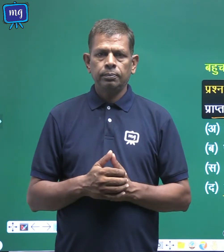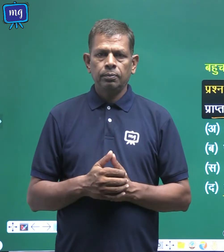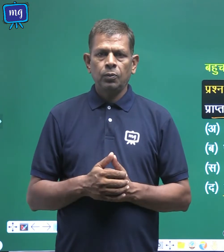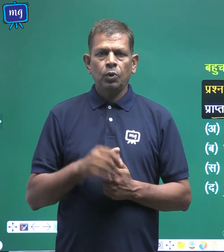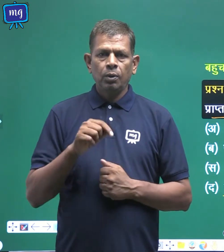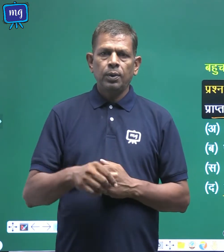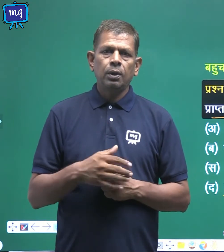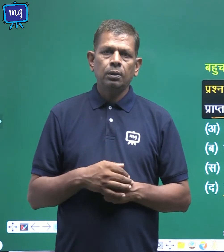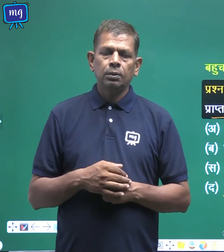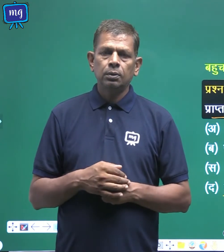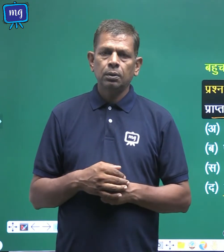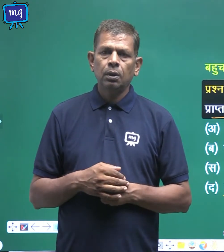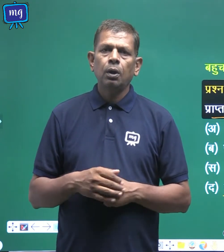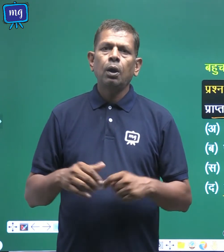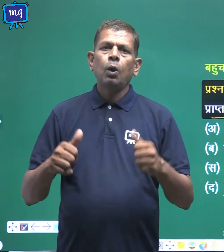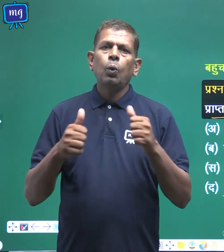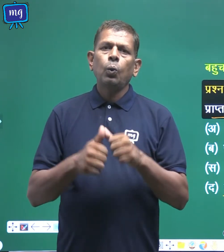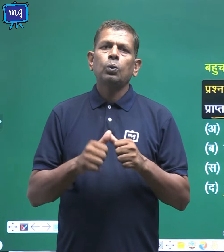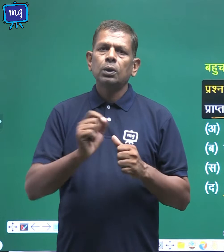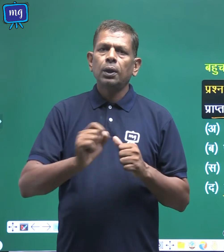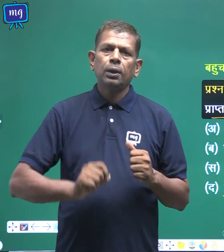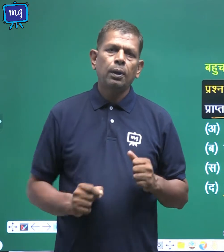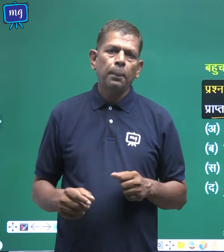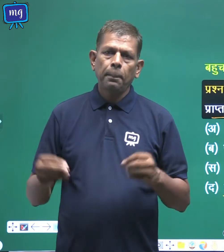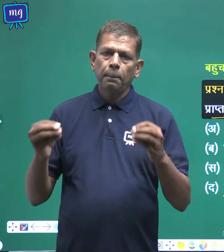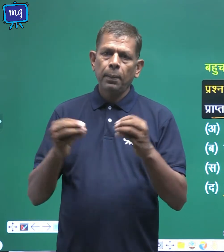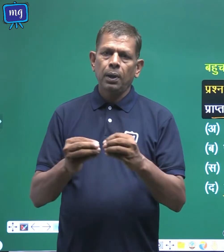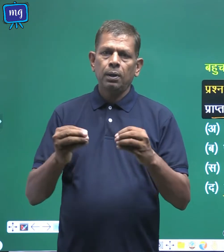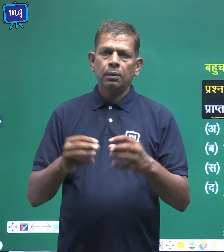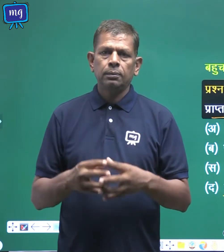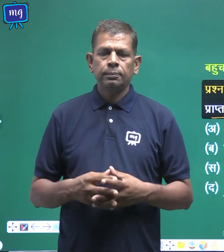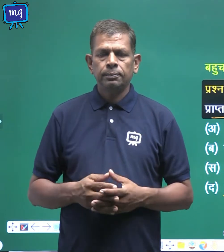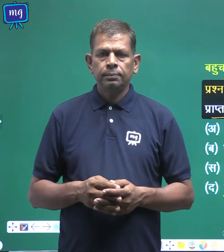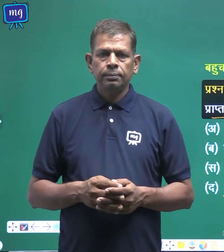तो हम यहाँ उत्तर लिखेंगे ब।